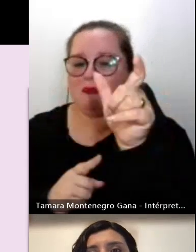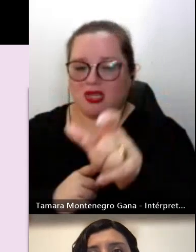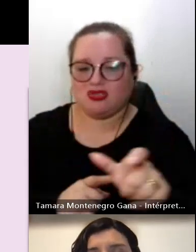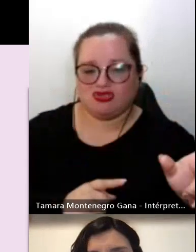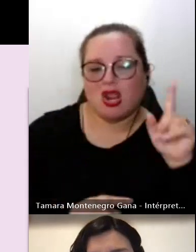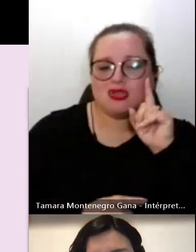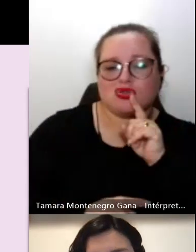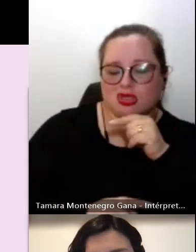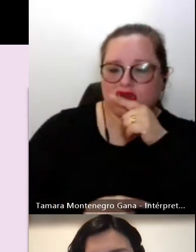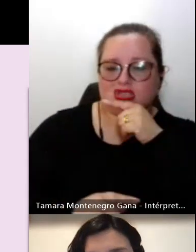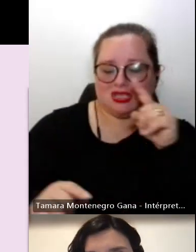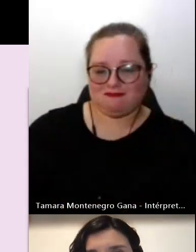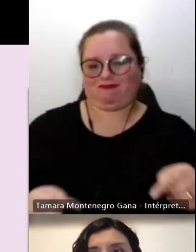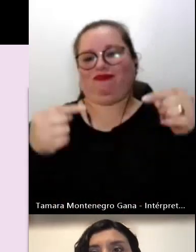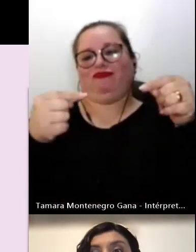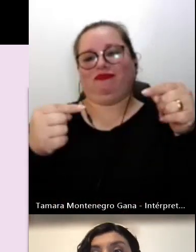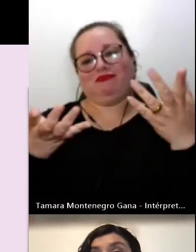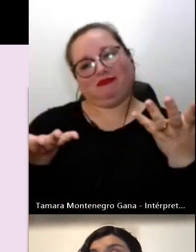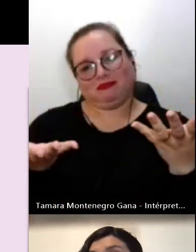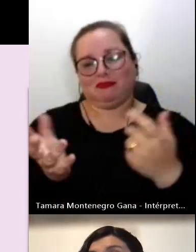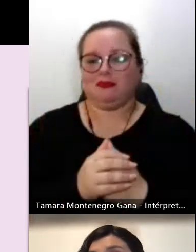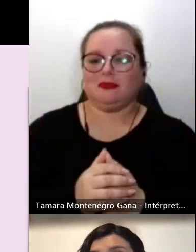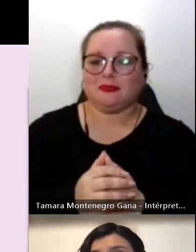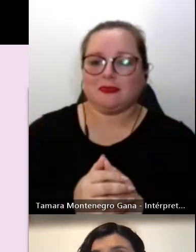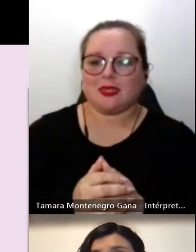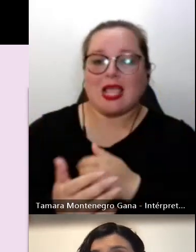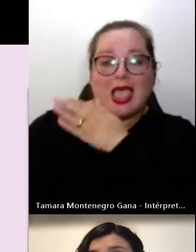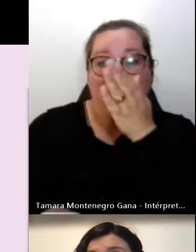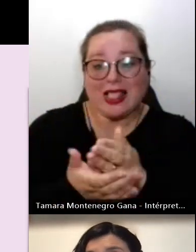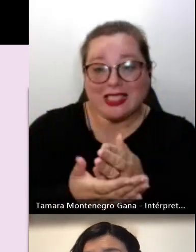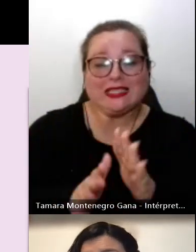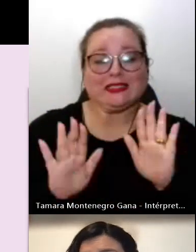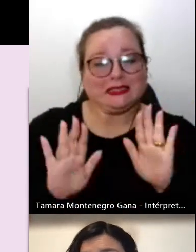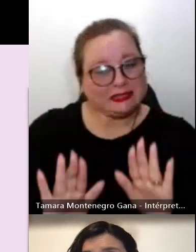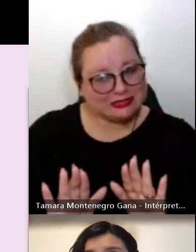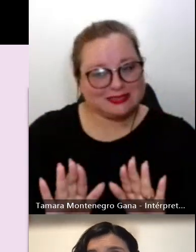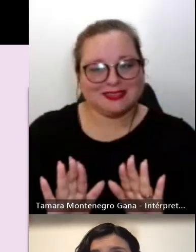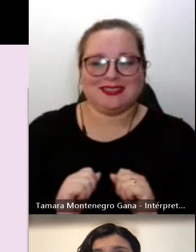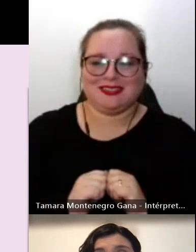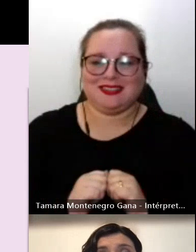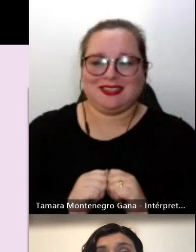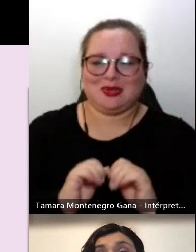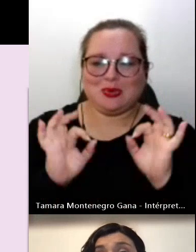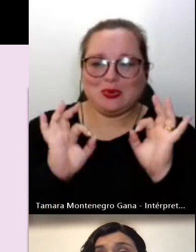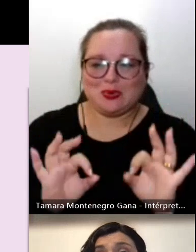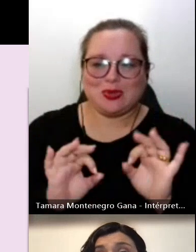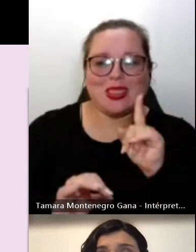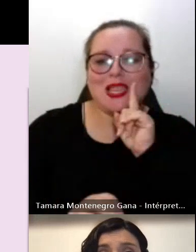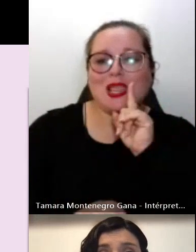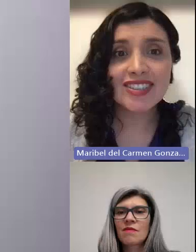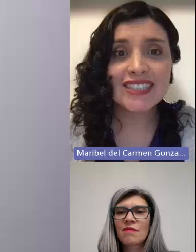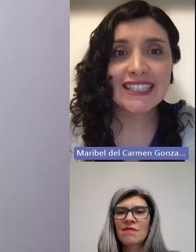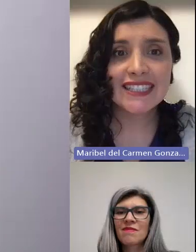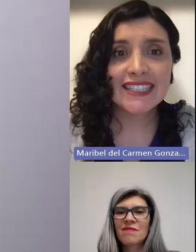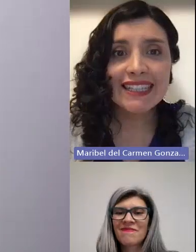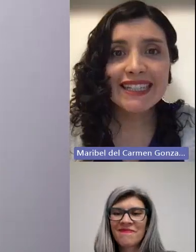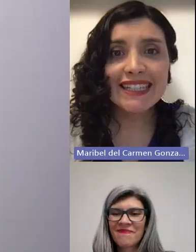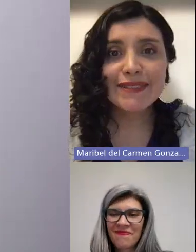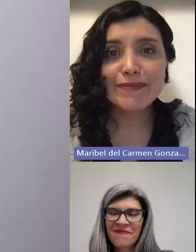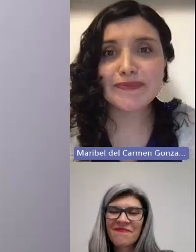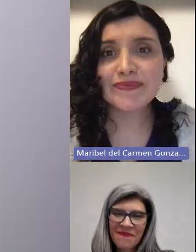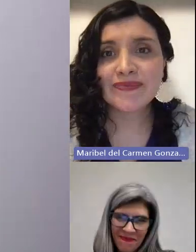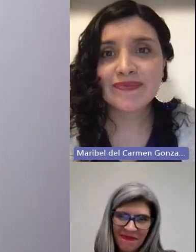sordas y oyentes. Hasta aquí me voy a quedar. Tenemos 5 minutos, creo,